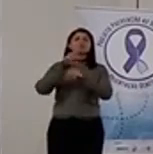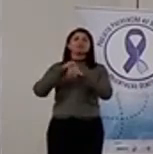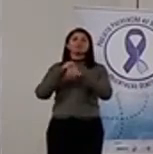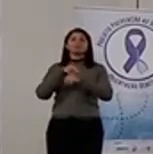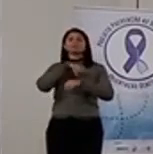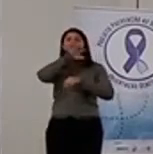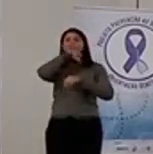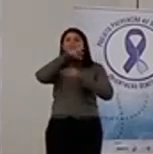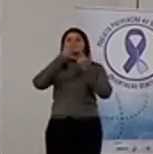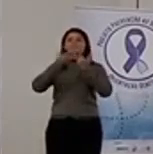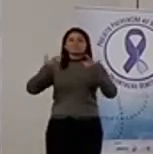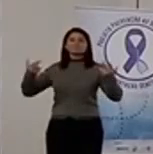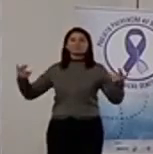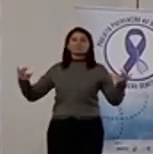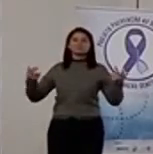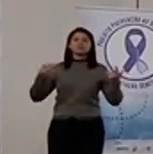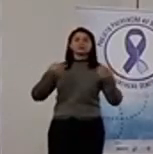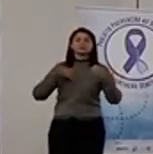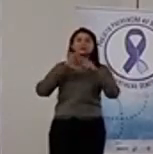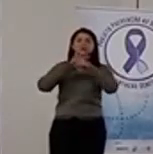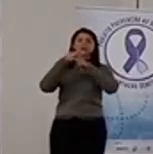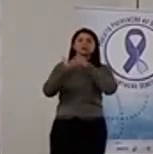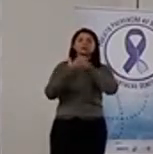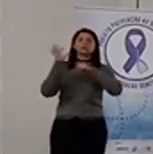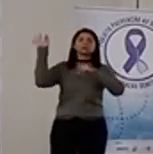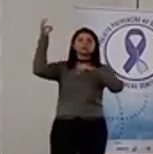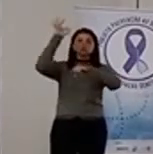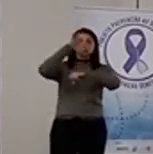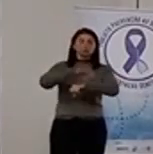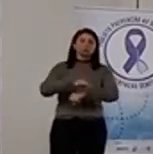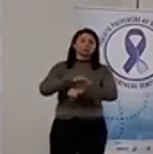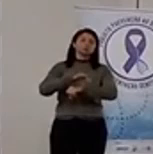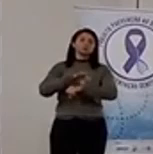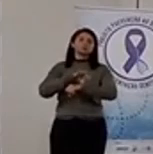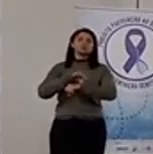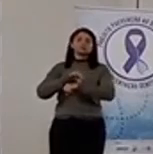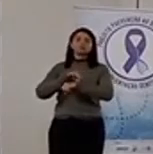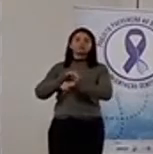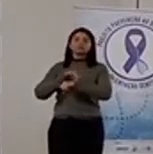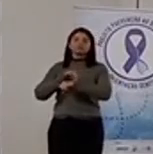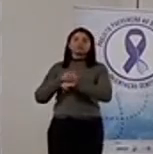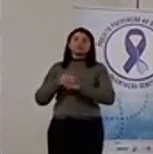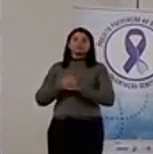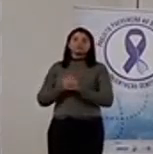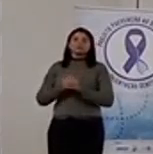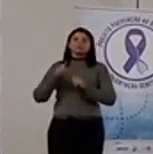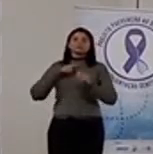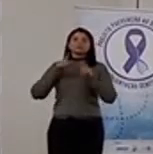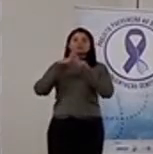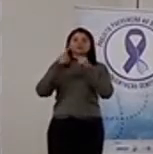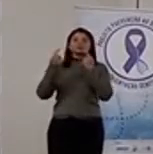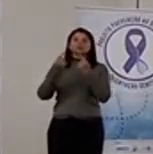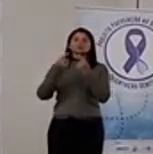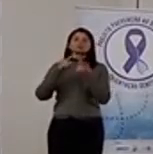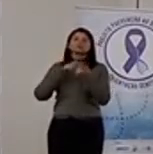evitando outras infecções, a Zika, por exemplo, lá um exemplo de infecção congênita levando a uma disrupção, a microcefalia.